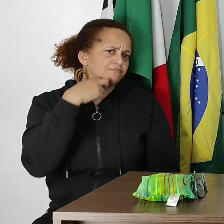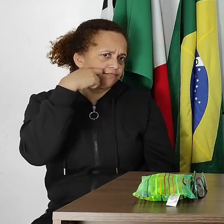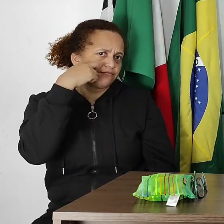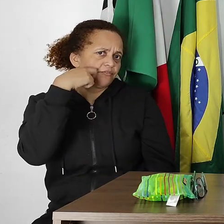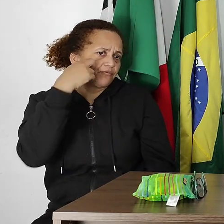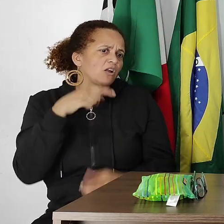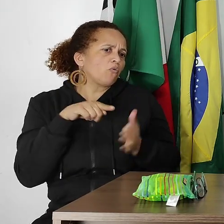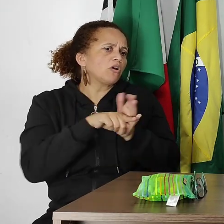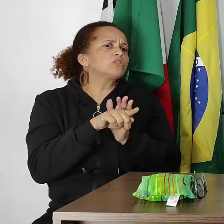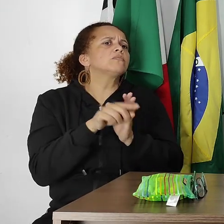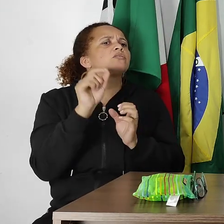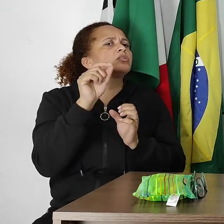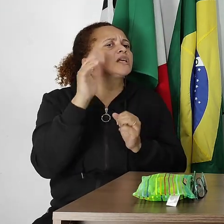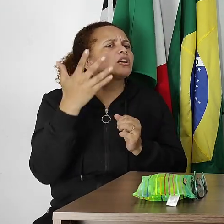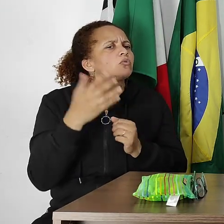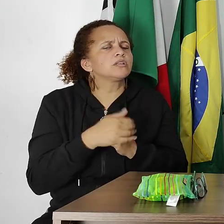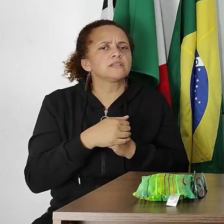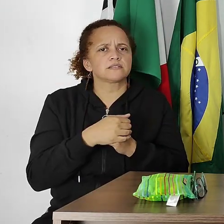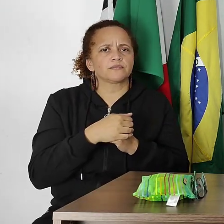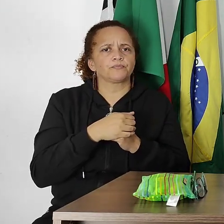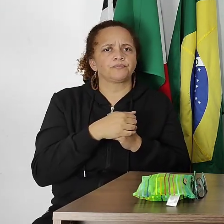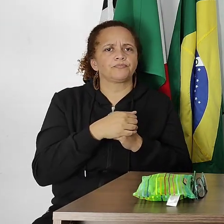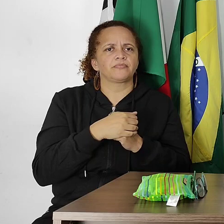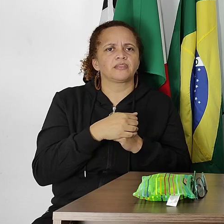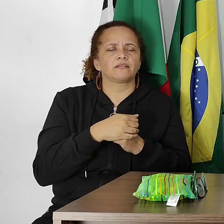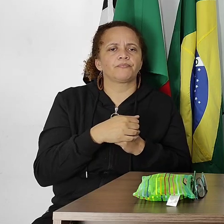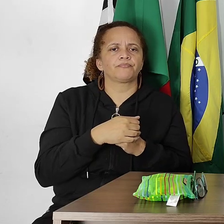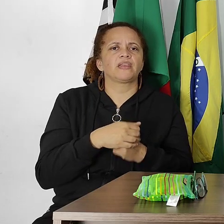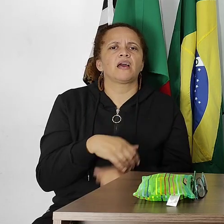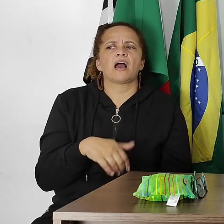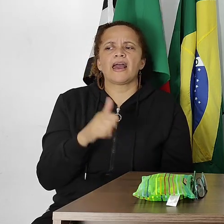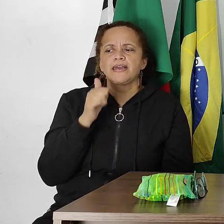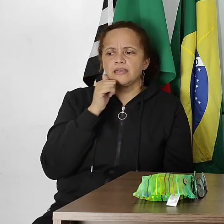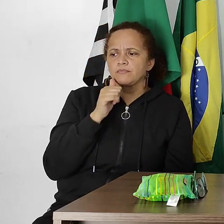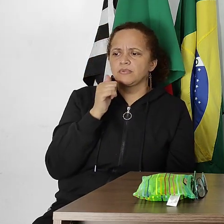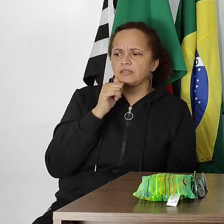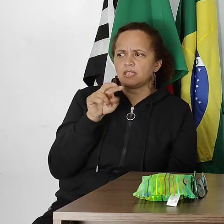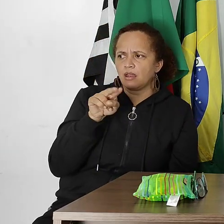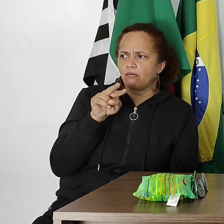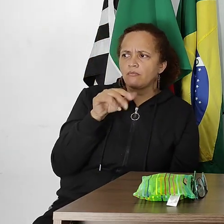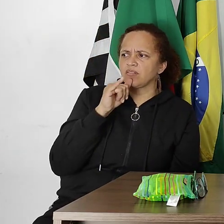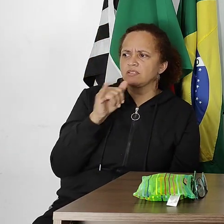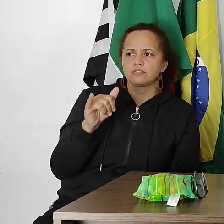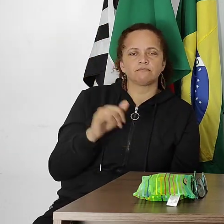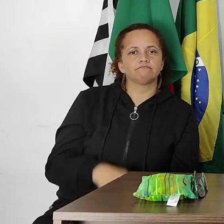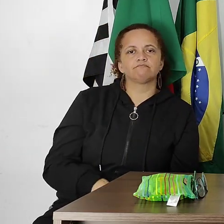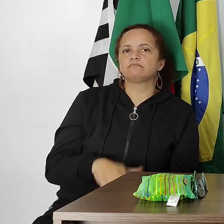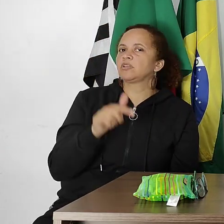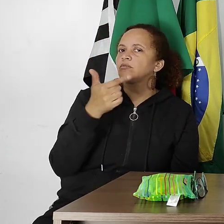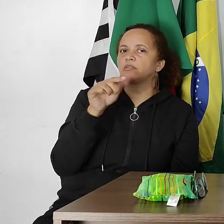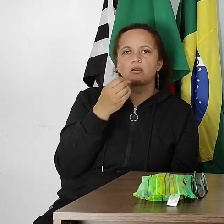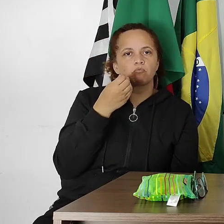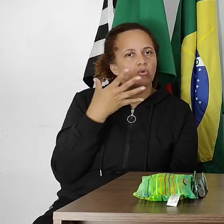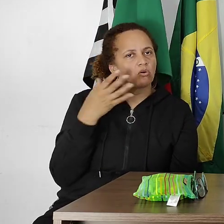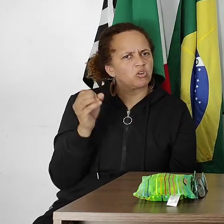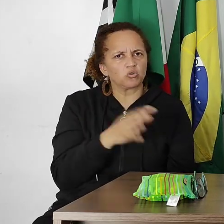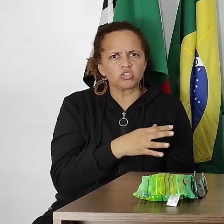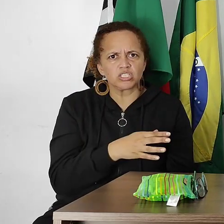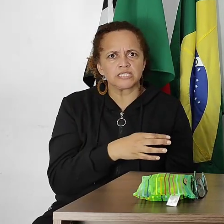você. Aí ela falou assim, Cida, infelizmente não tenho uma boa notícia para te dar. Aí eu falei, meu Deus,